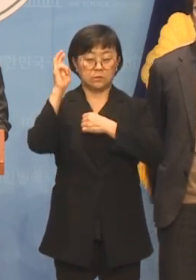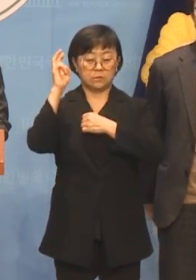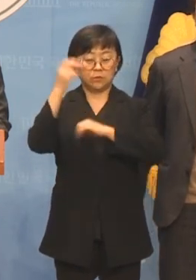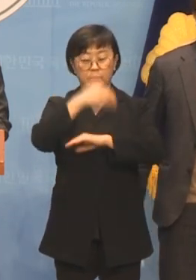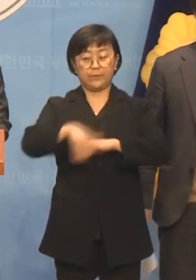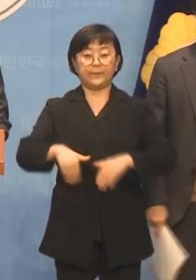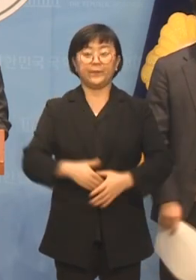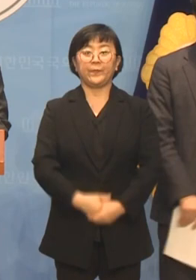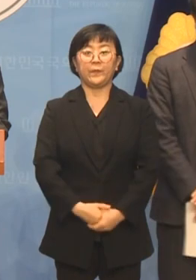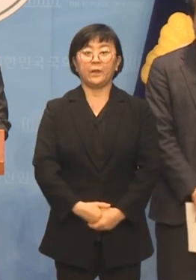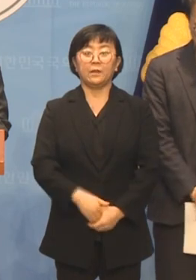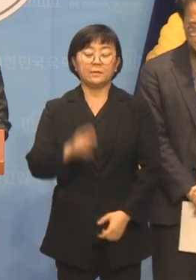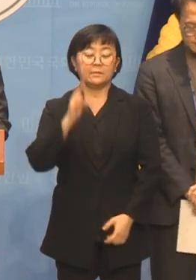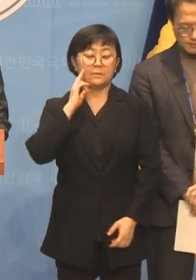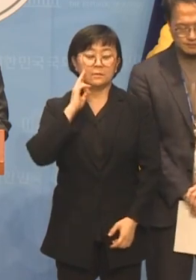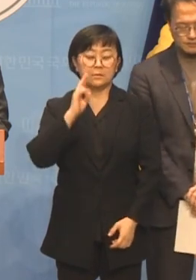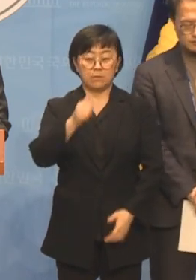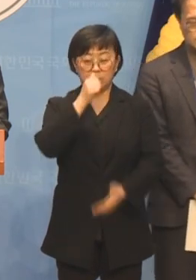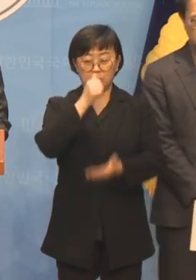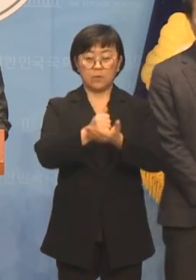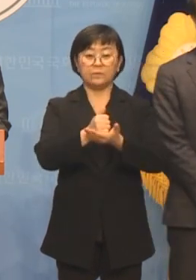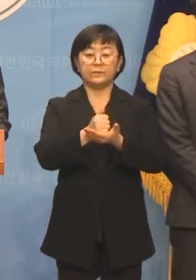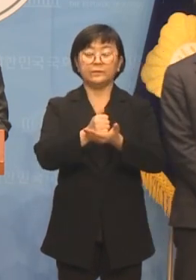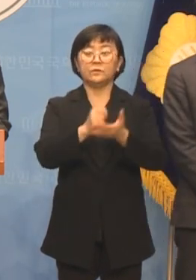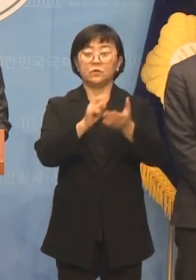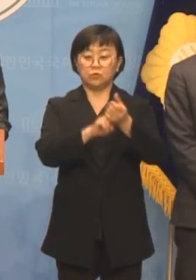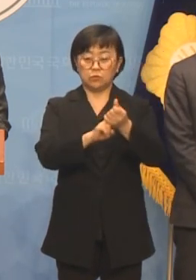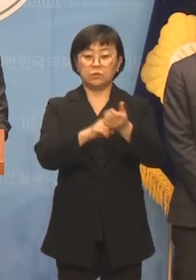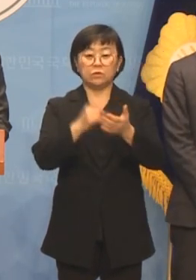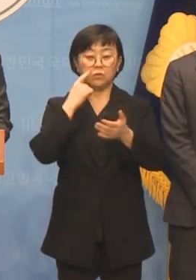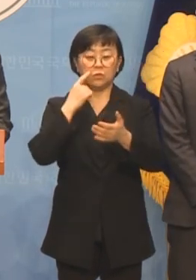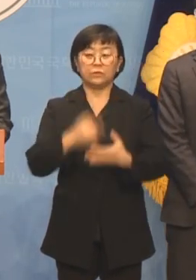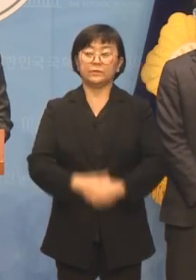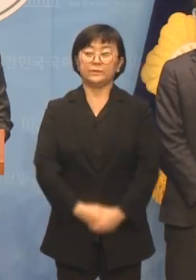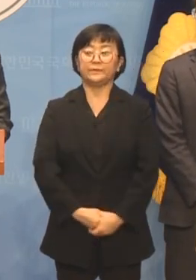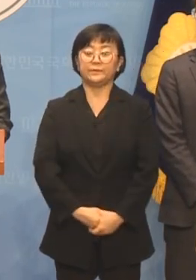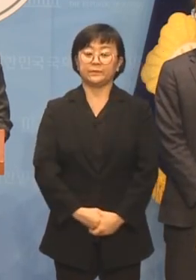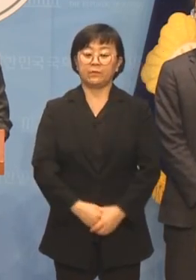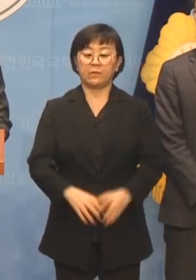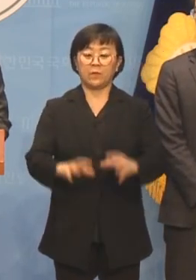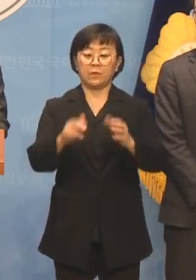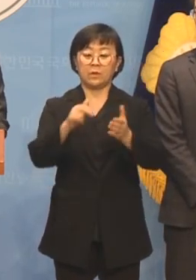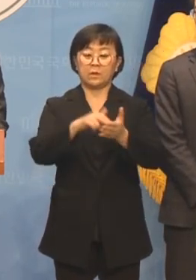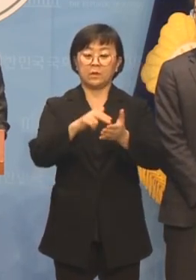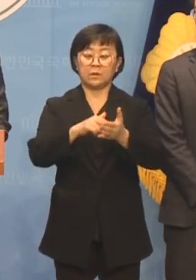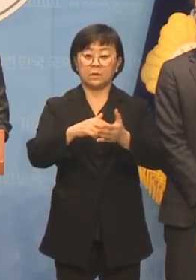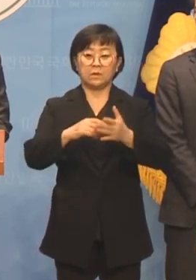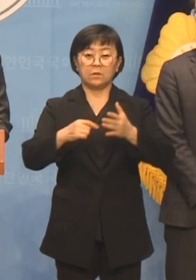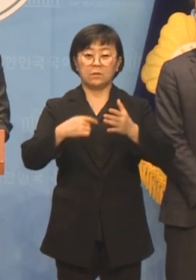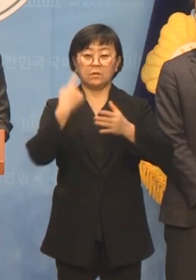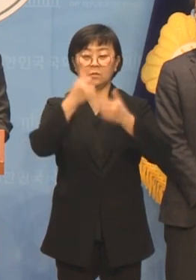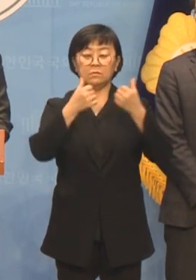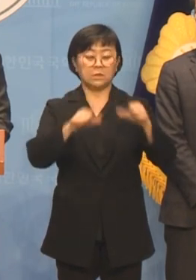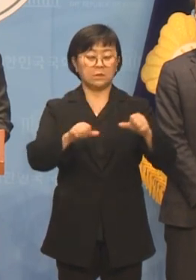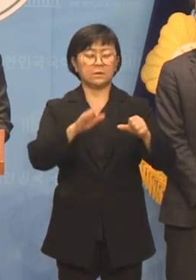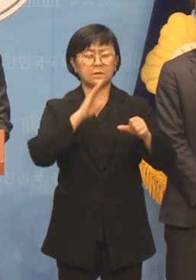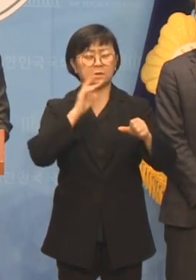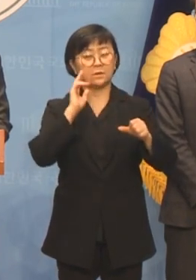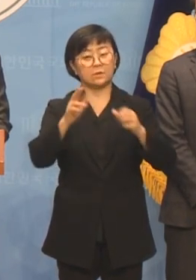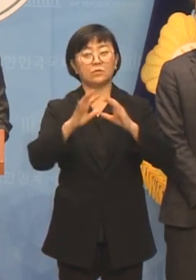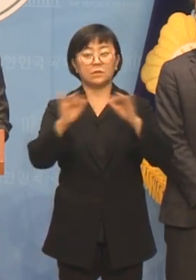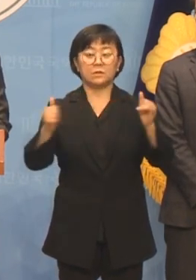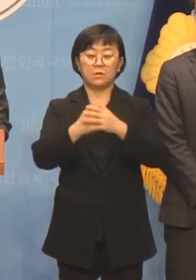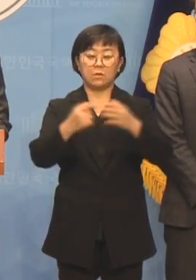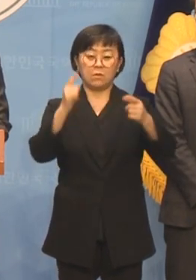보이지 않습니다. 심각한 범죄 은닉 시도입니다. 국가적인 망신도 이런 망신이 따로 없습니다.